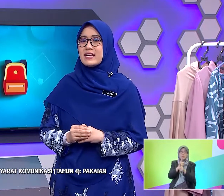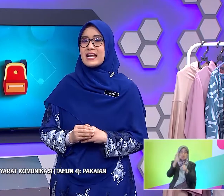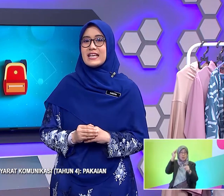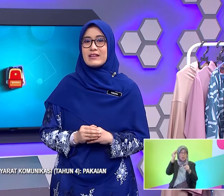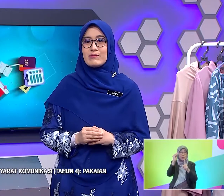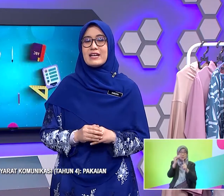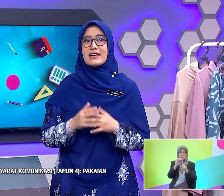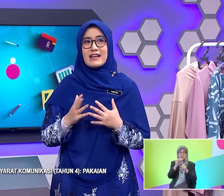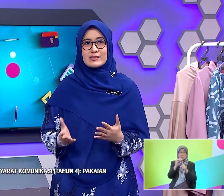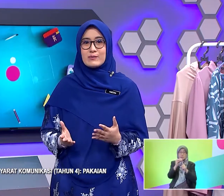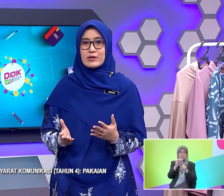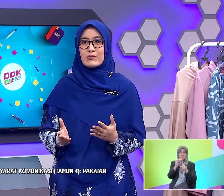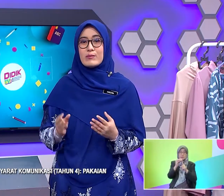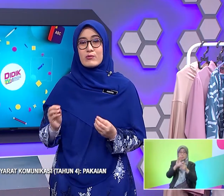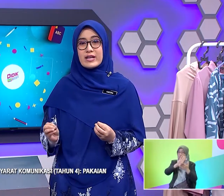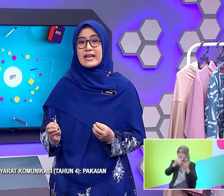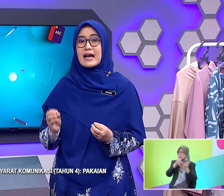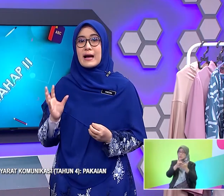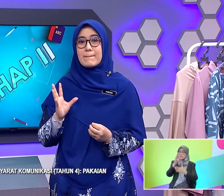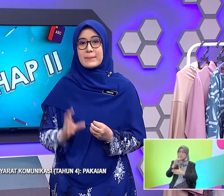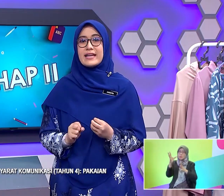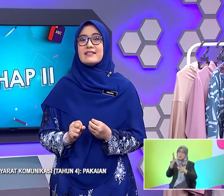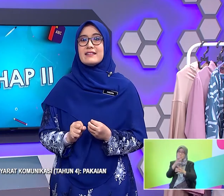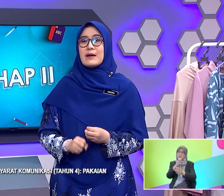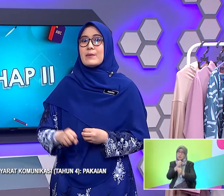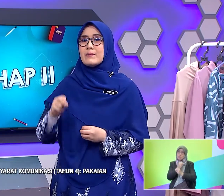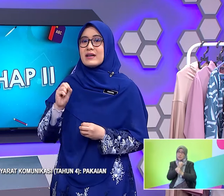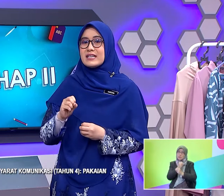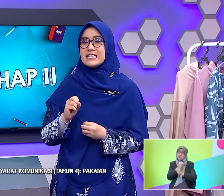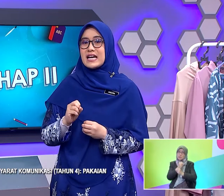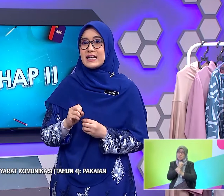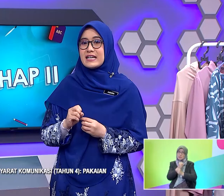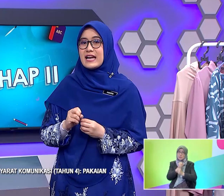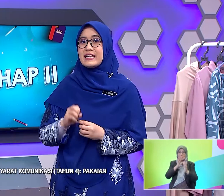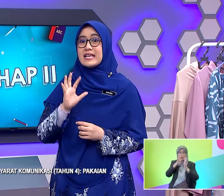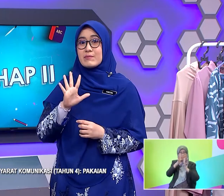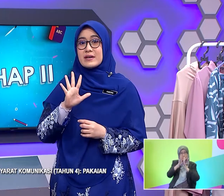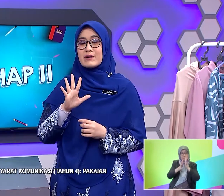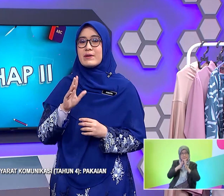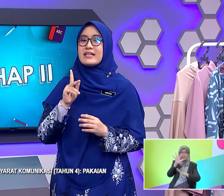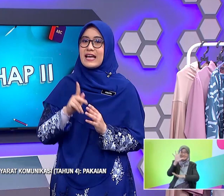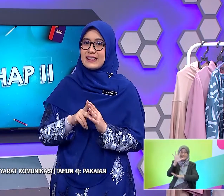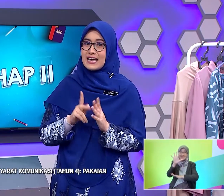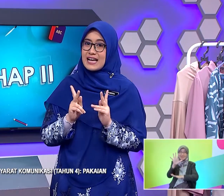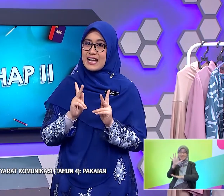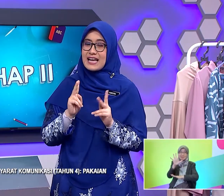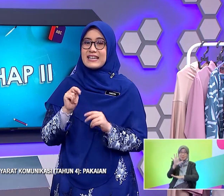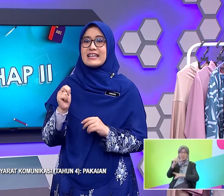pembelajaran pada hari ini puyuh adalah semua murid-murid dapat mengisyaratkan 5